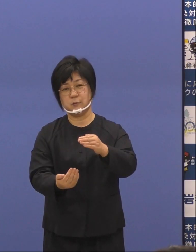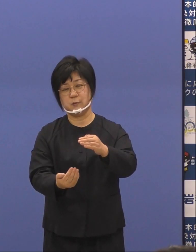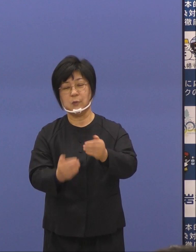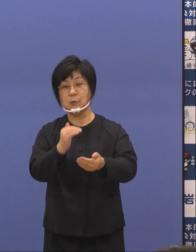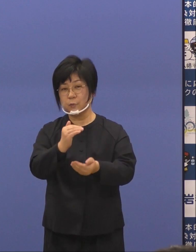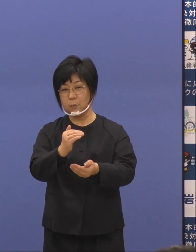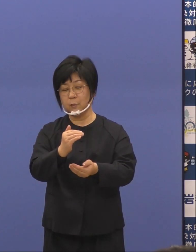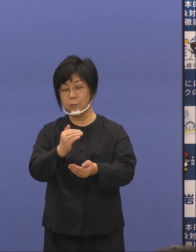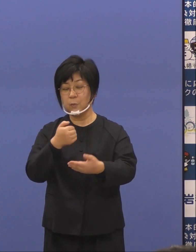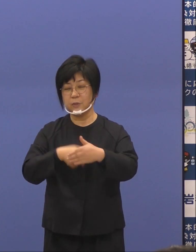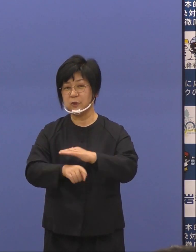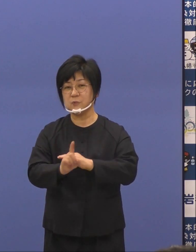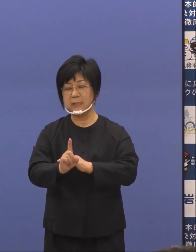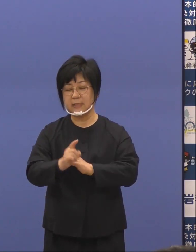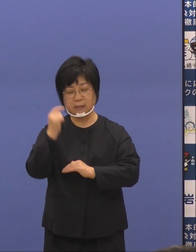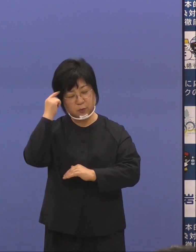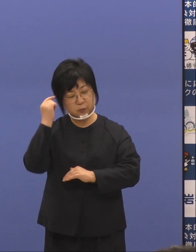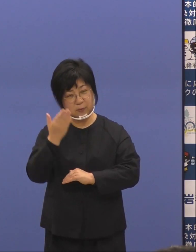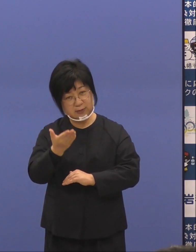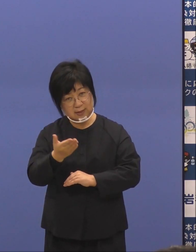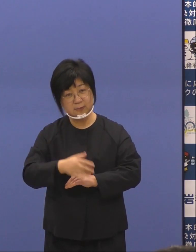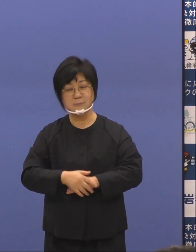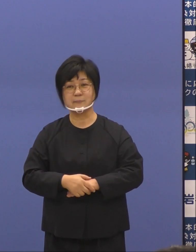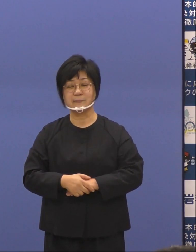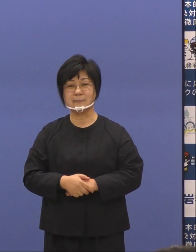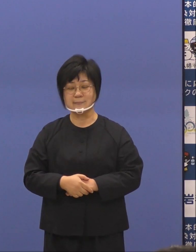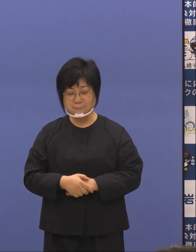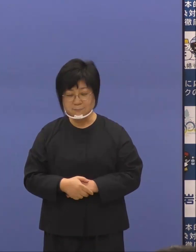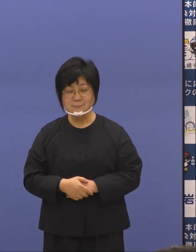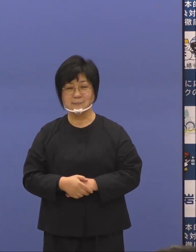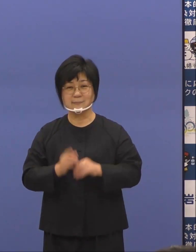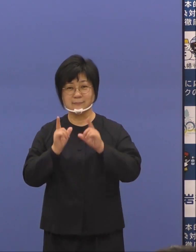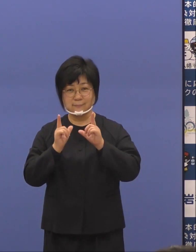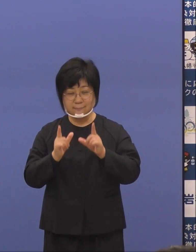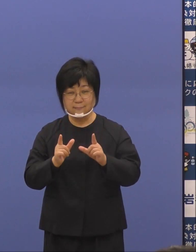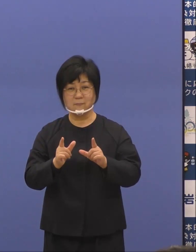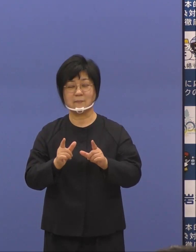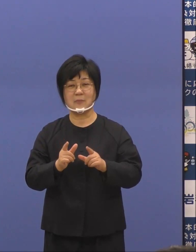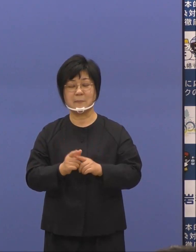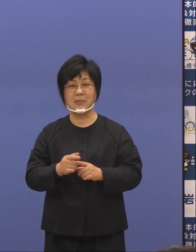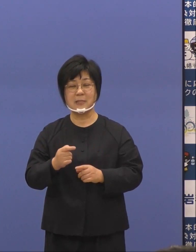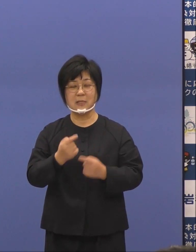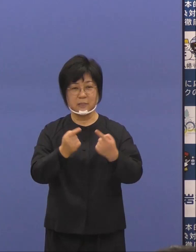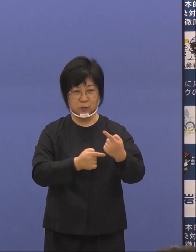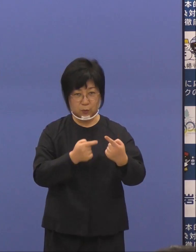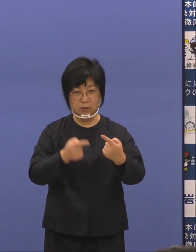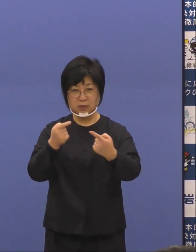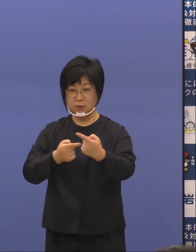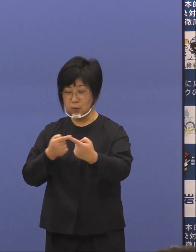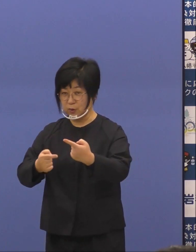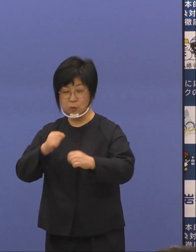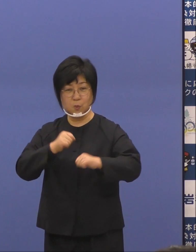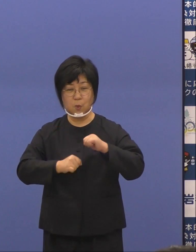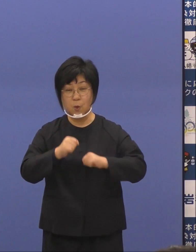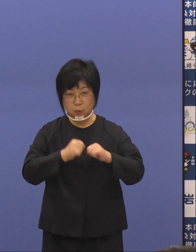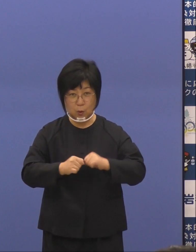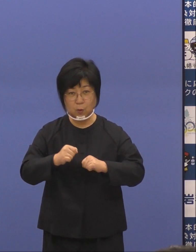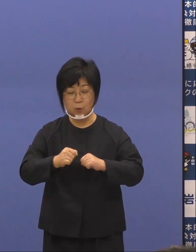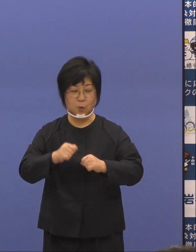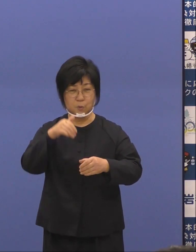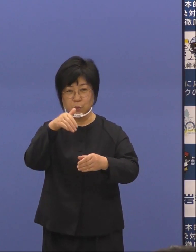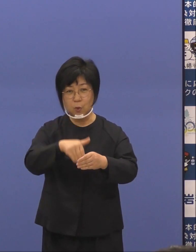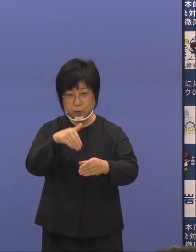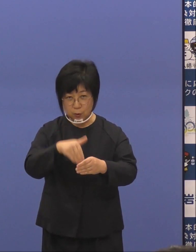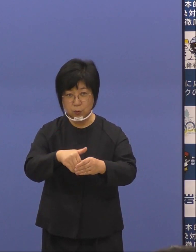それはさっき言ったようにミクロにはそれぞれ一人一人の投票行動にそれぞれの理由があ